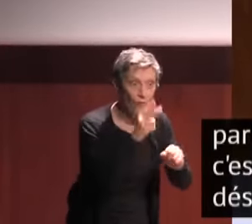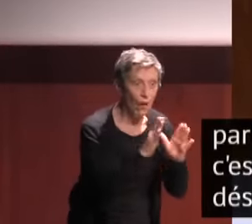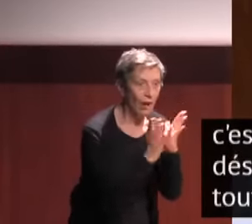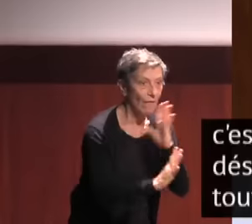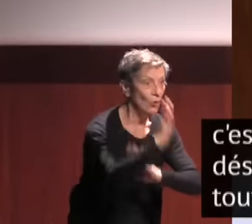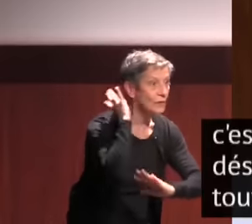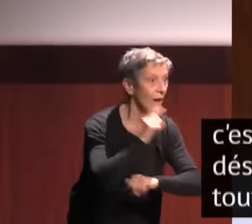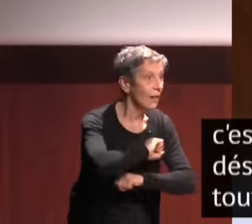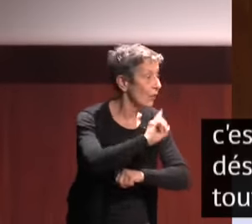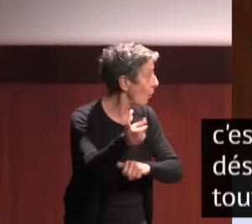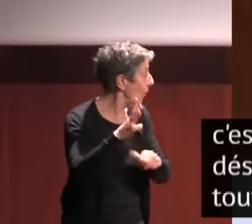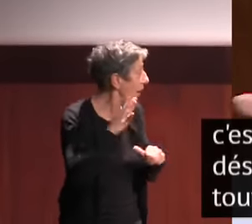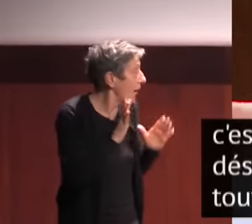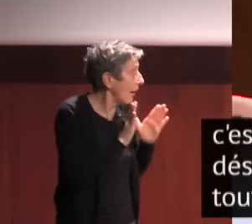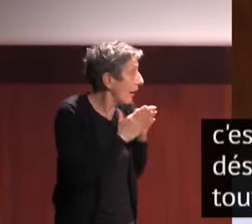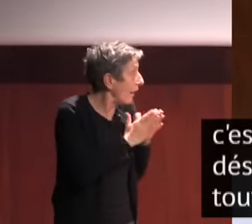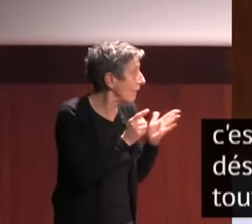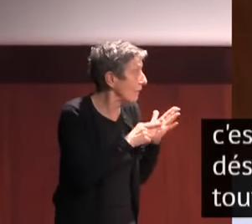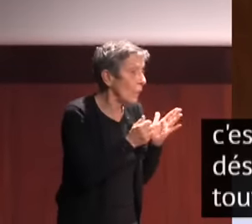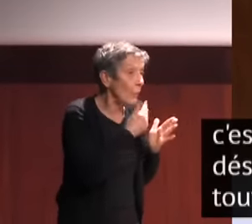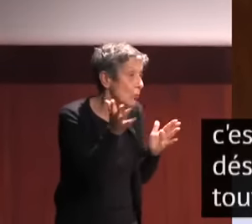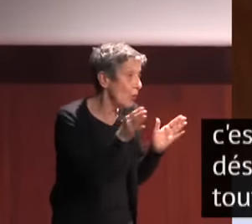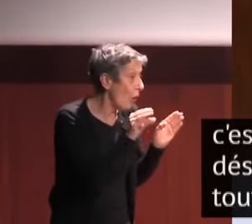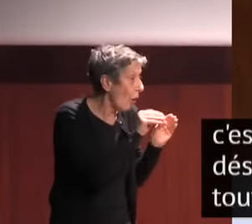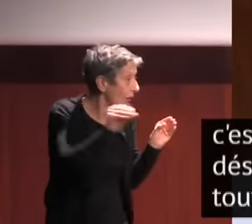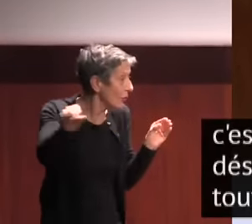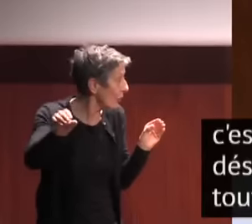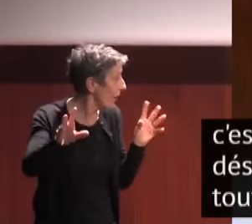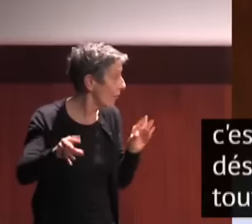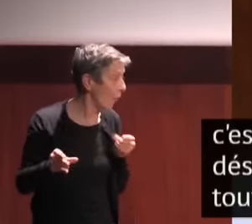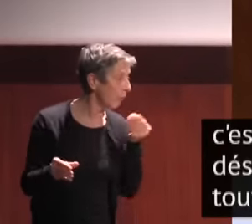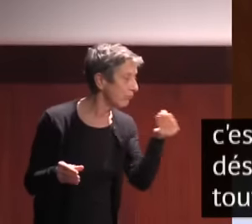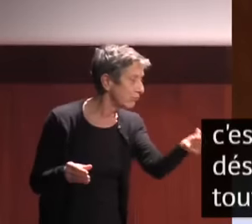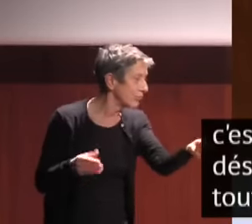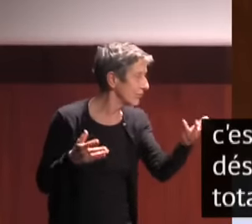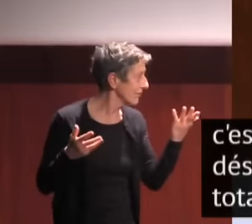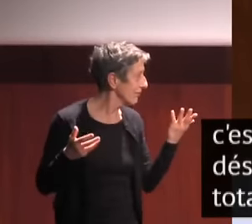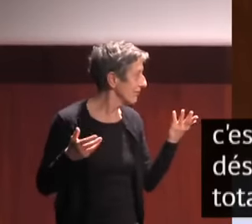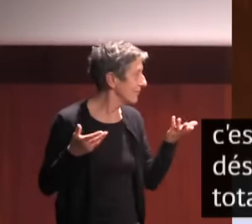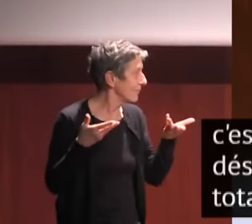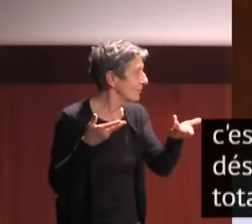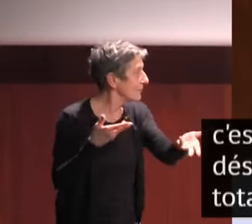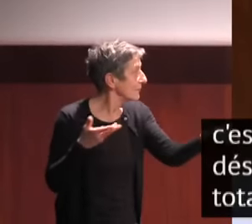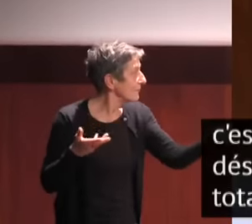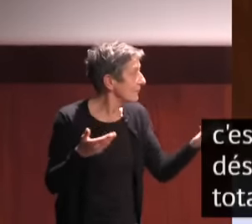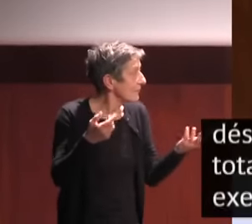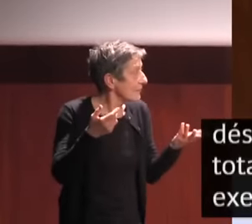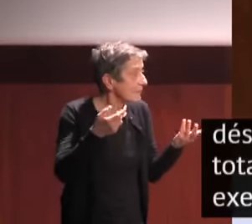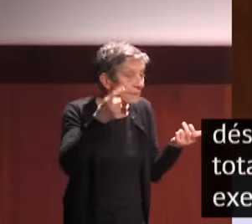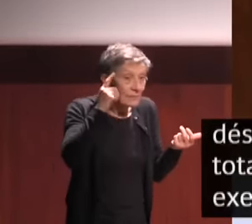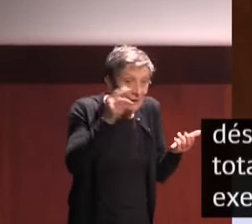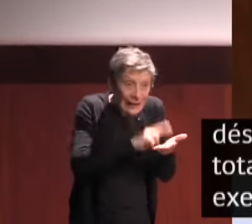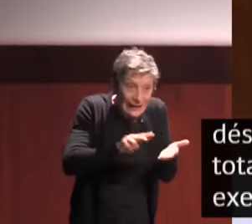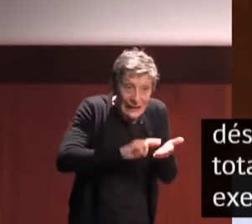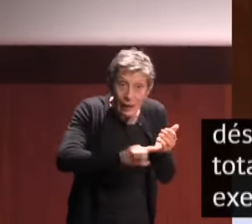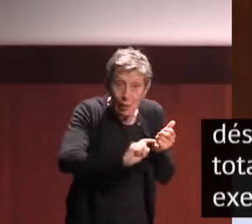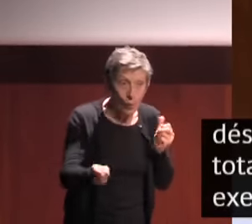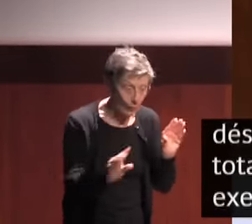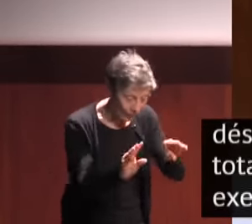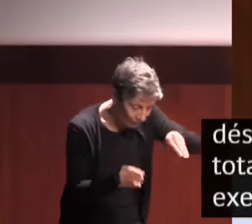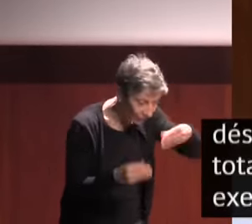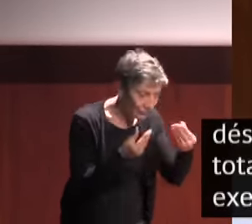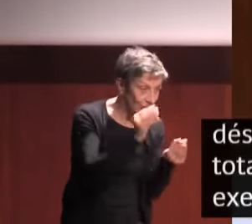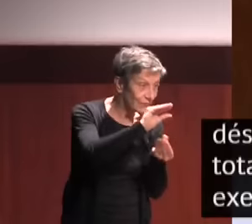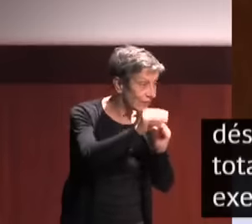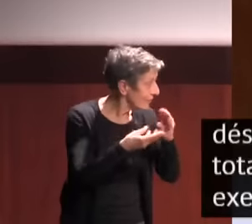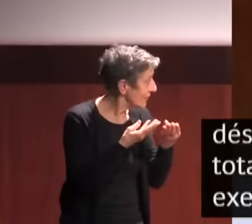Et j'ai des ouvrages en plusieurs exemplaires que je leur laisse volontiers à disposition. ne serait-ce pas forcément pour les lire, mais juste pour les toucher,